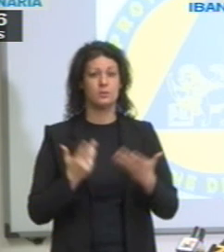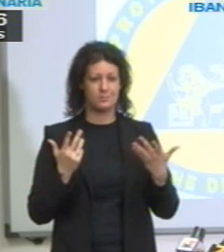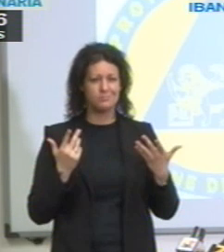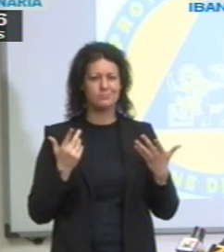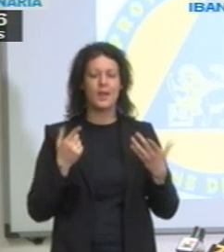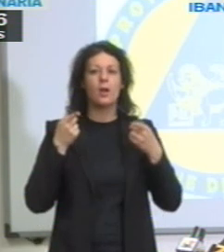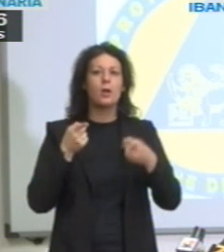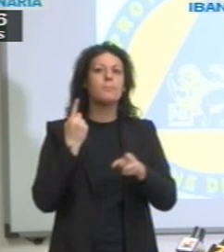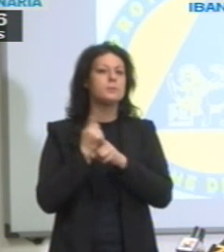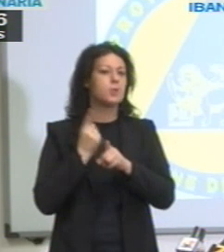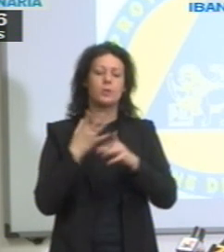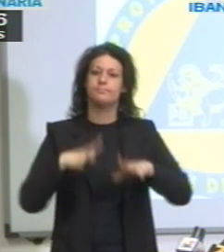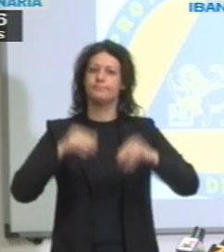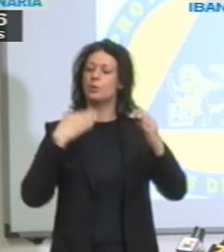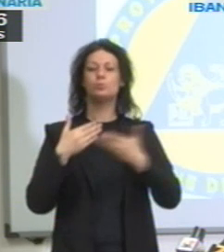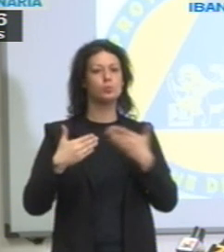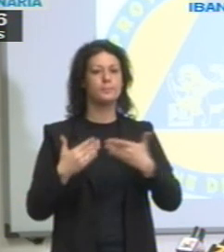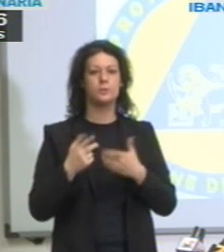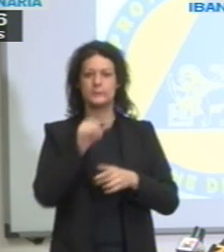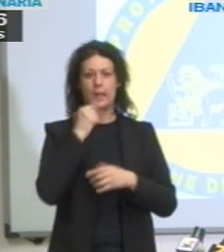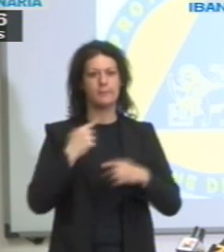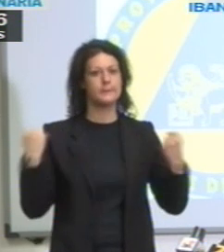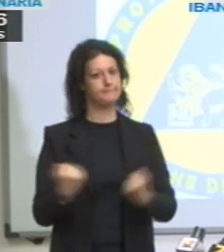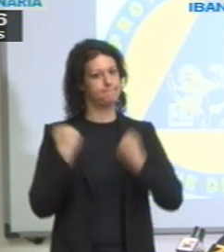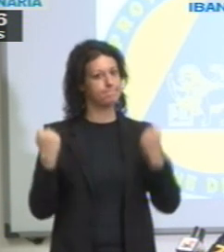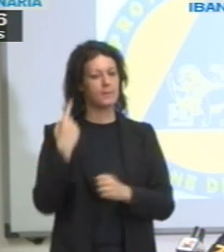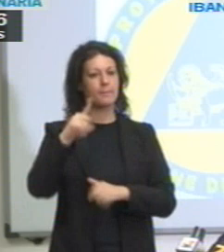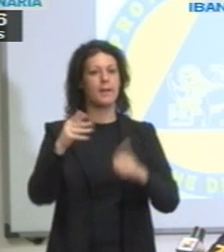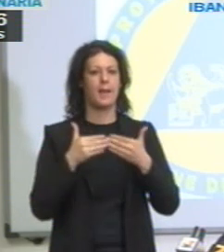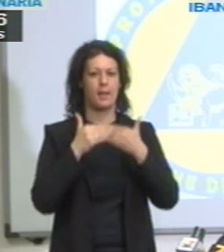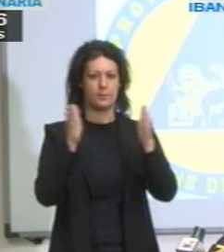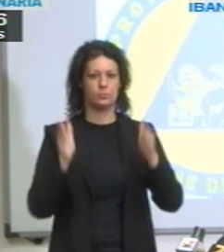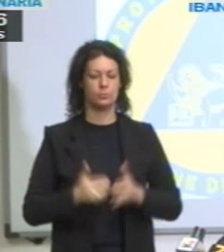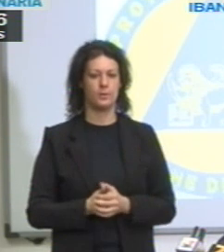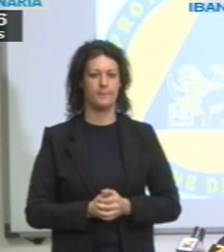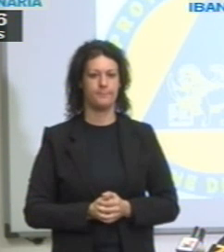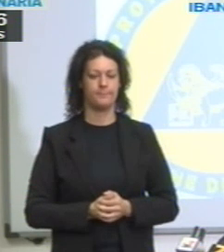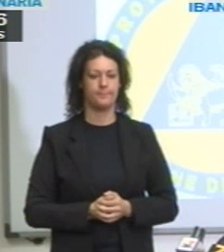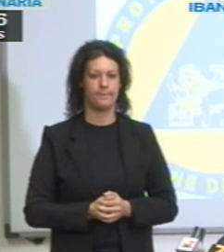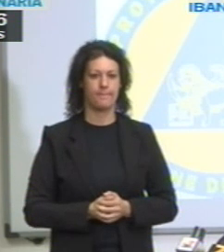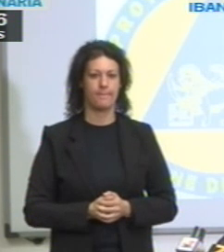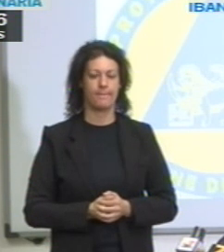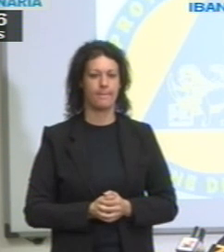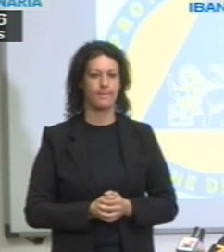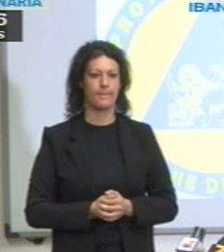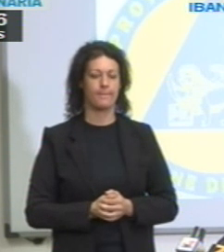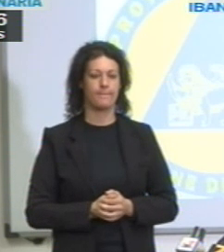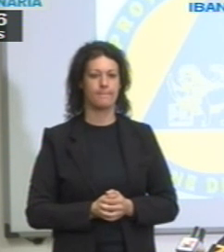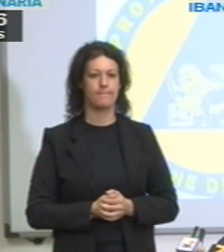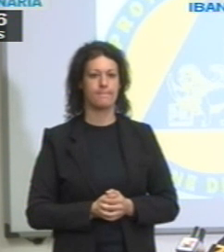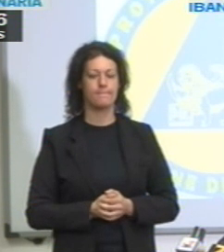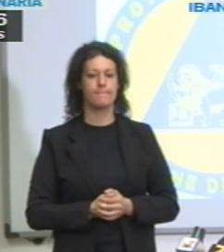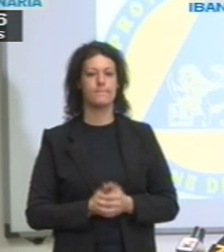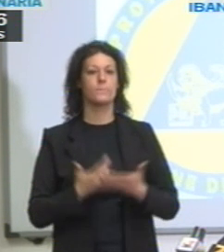ingenti, quindi bisogna partire subito con la promozione e apertura. Penso che tutto si risolverà su questa partita. Guardate,